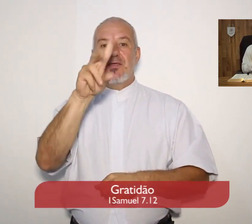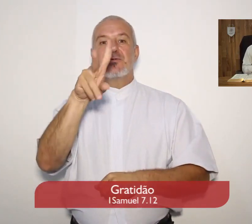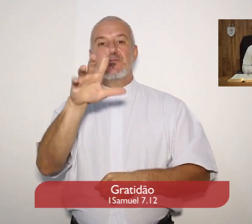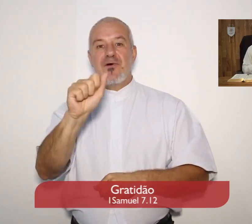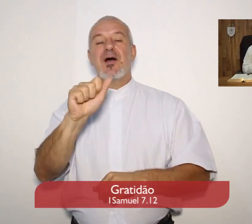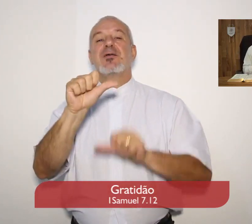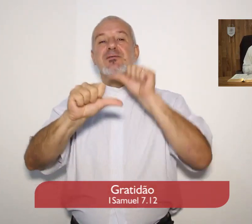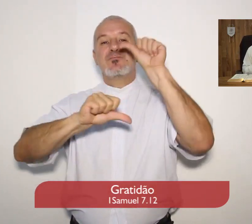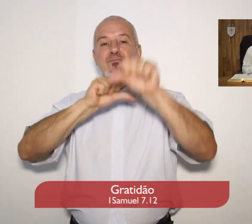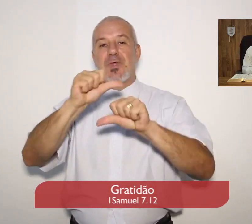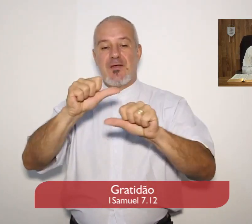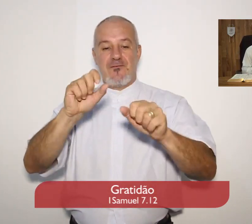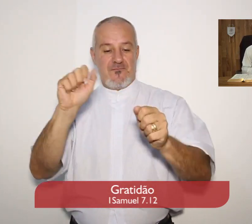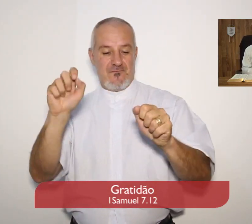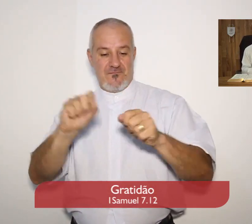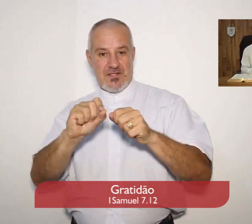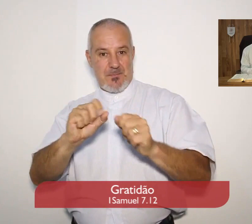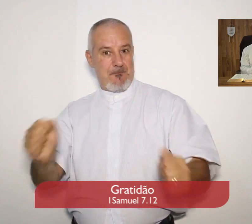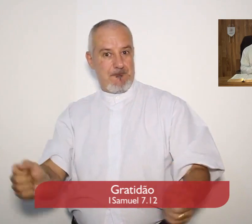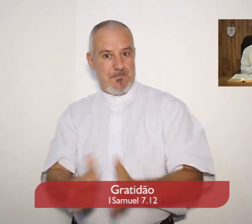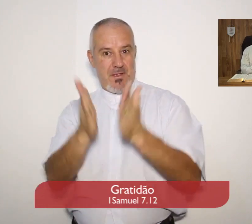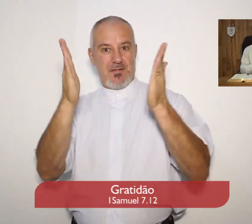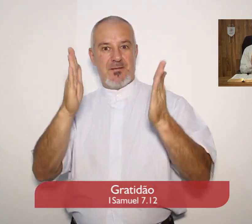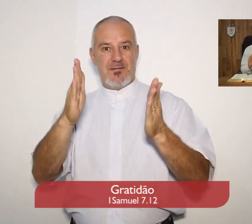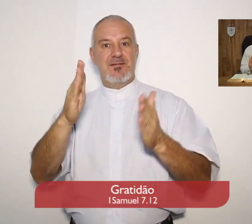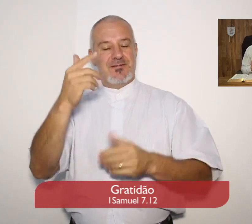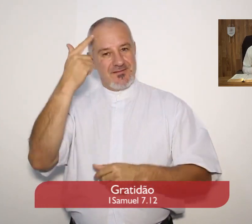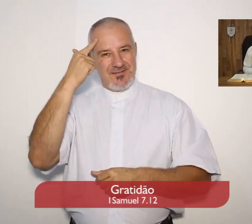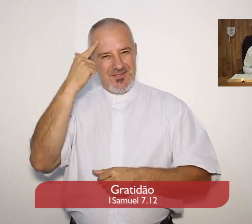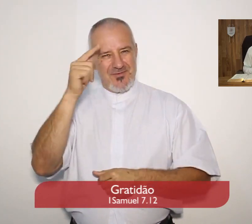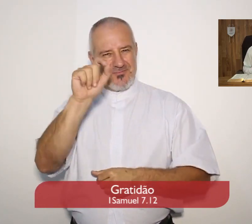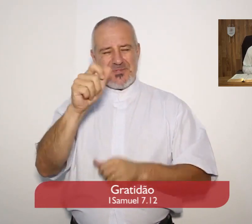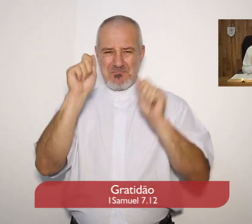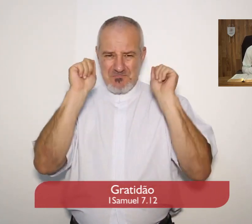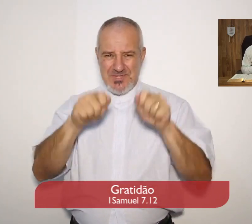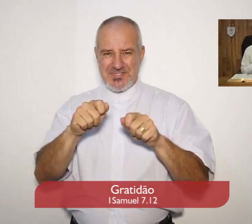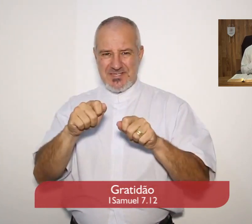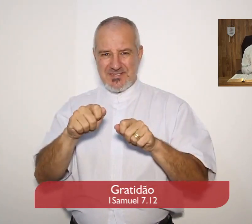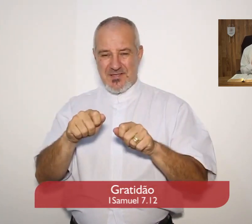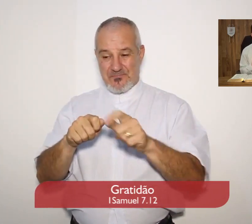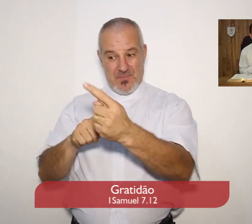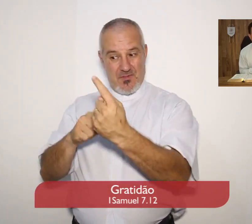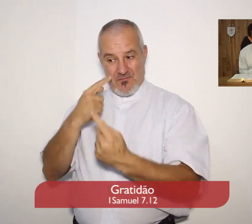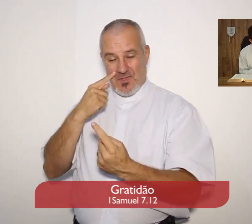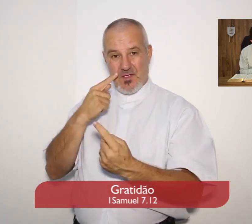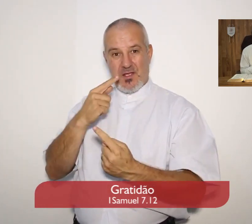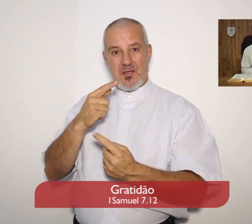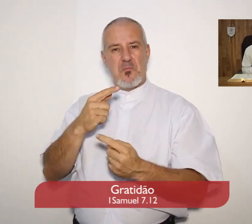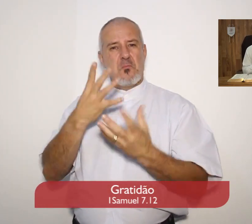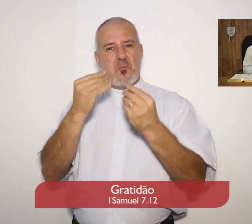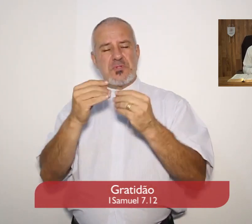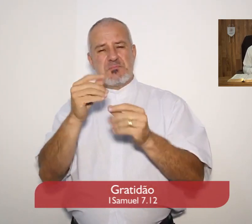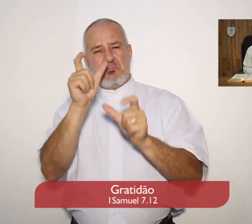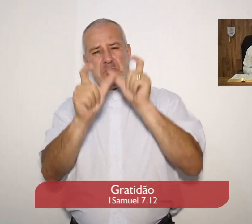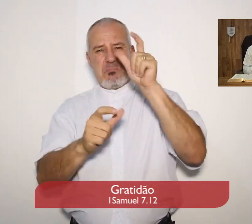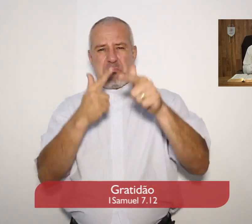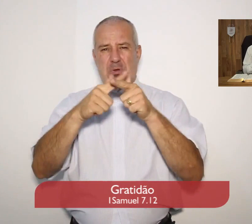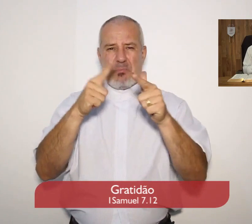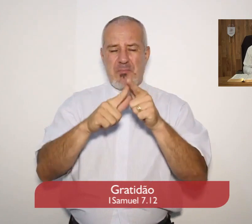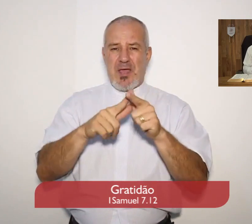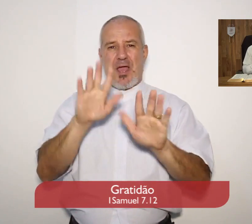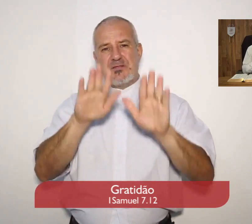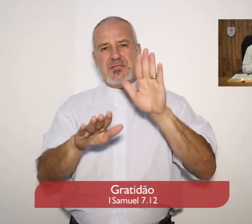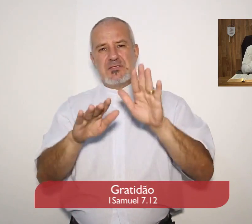quer fazer milagres. Todavia, infelizmente, a idolatria sempre foi